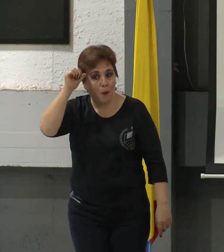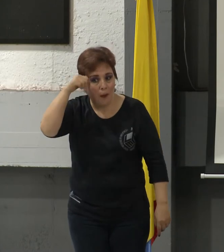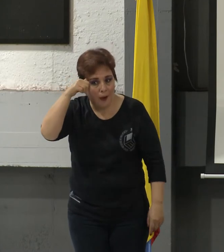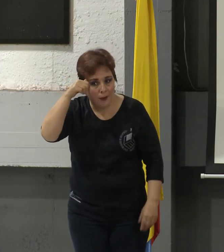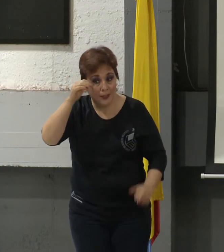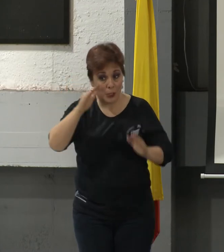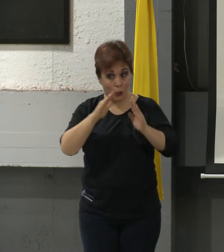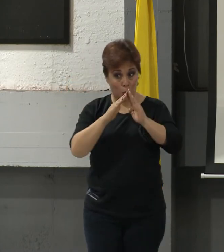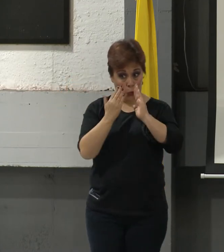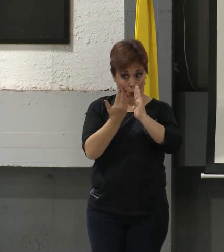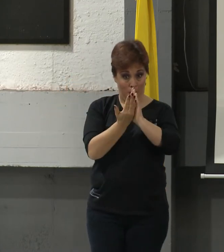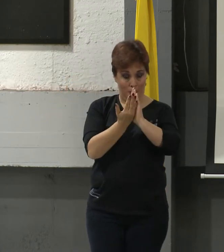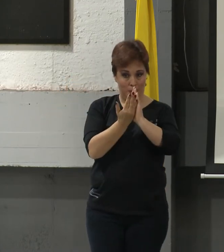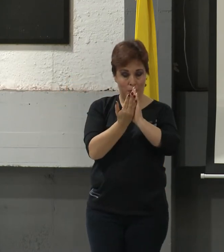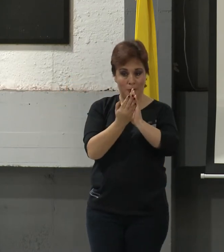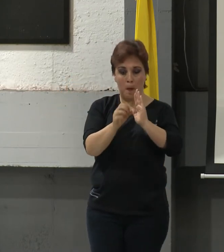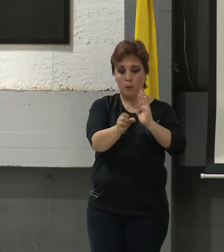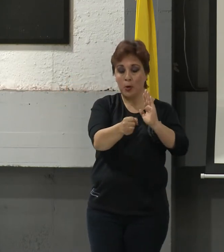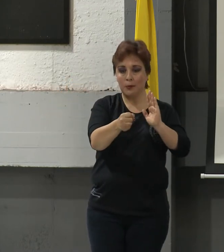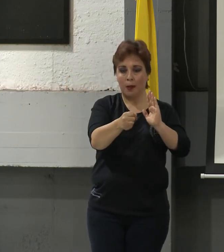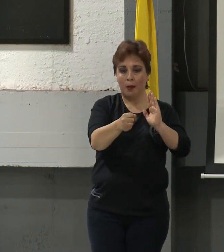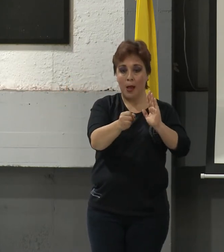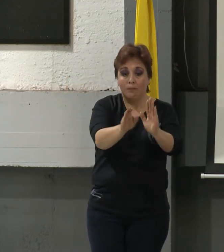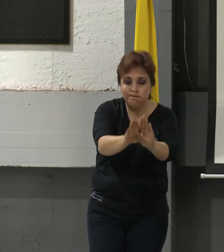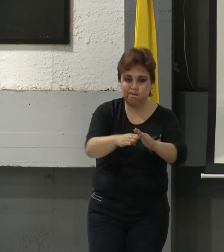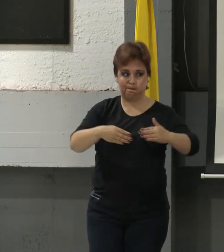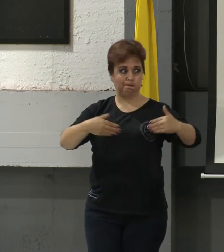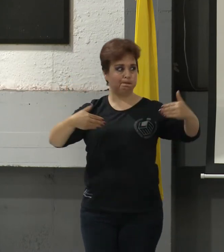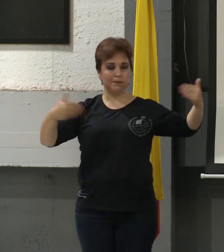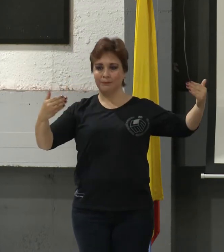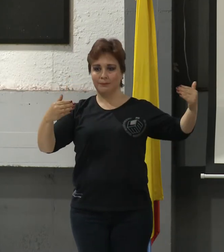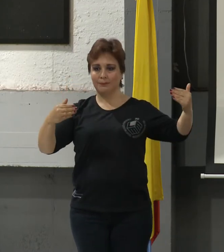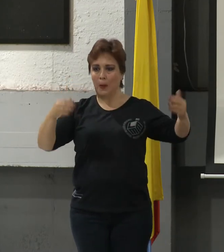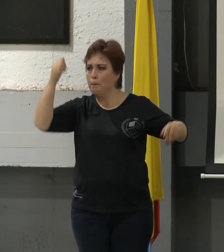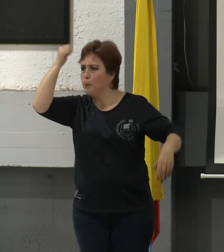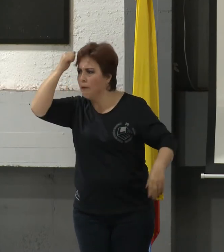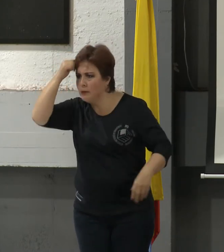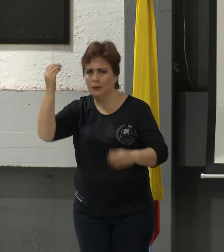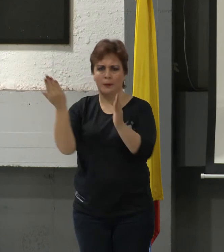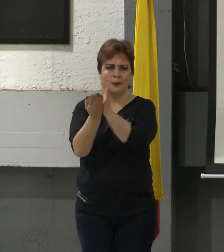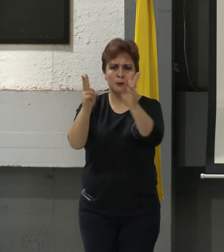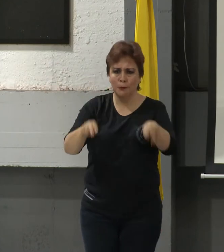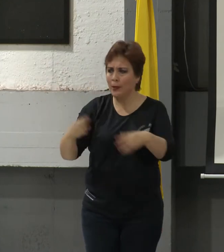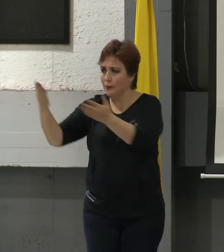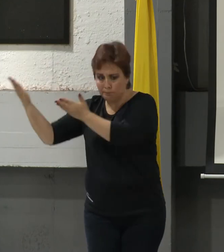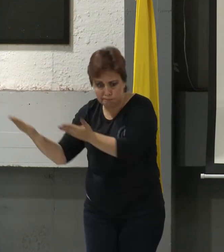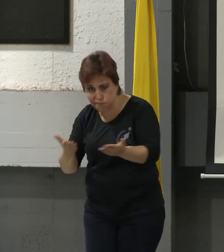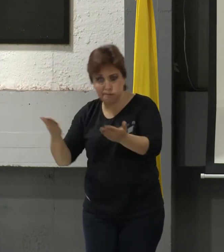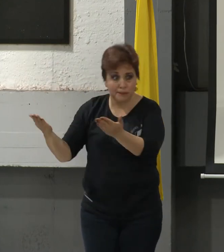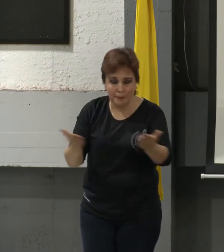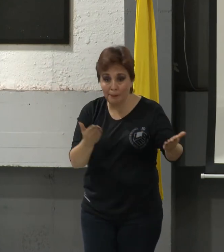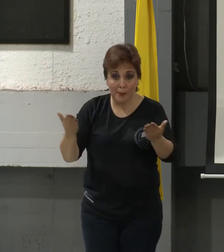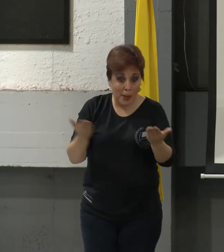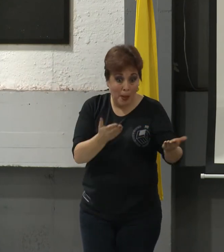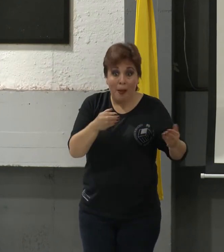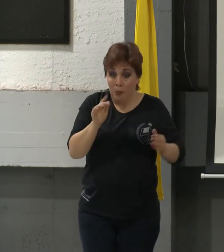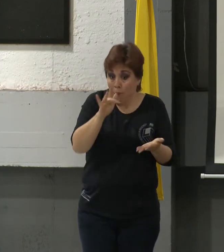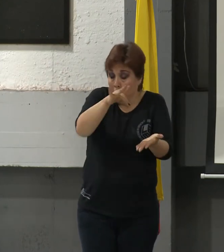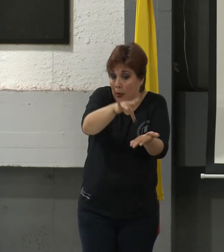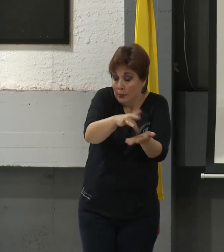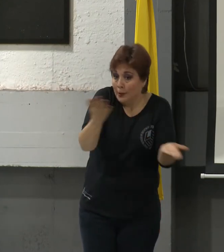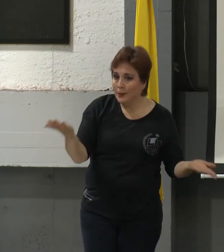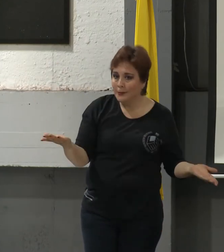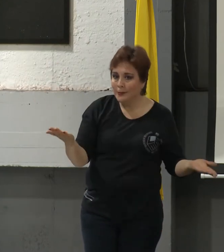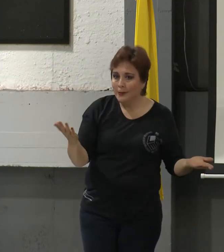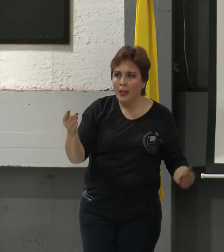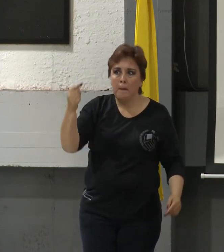aprender de ustedes profesores de la universidad estudiantes de la universidad que están pensando y reflexionando